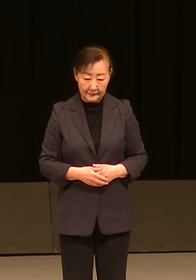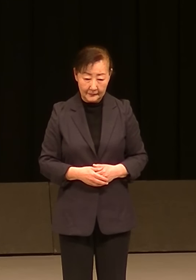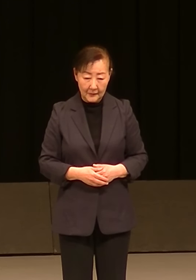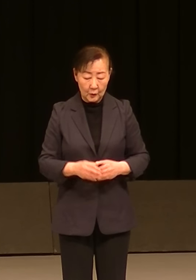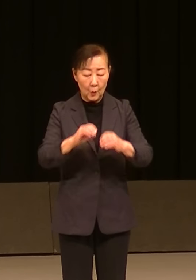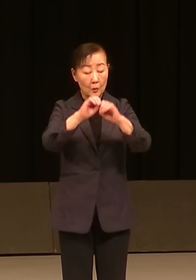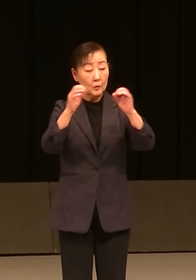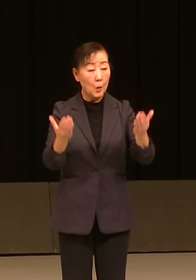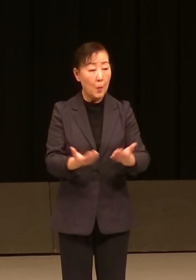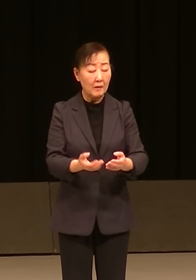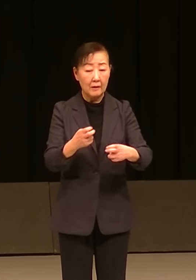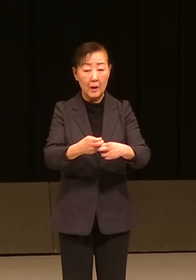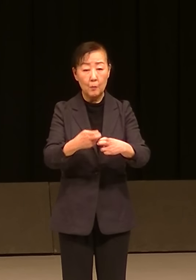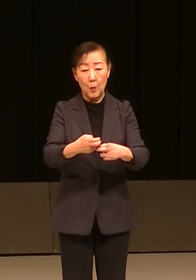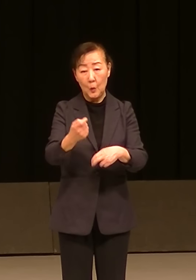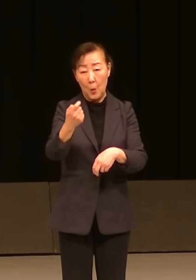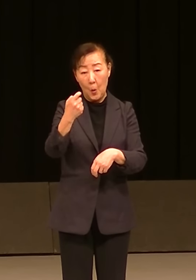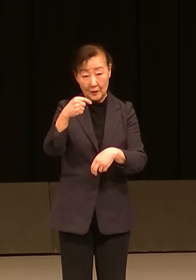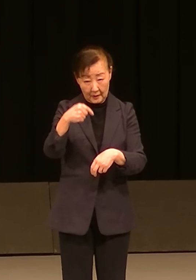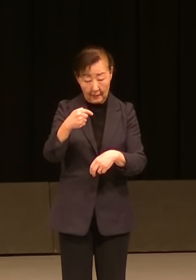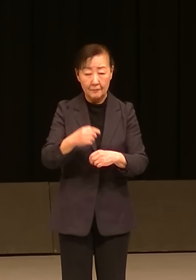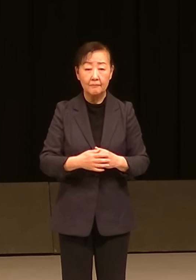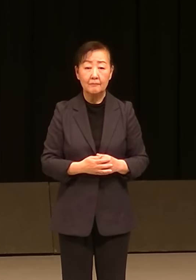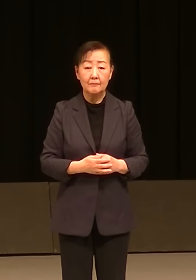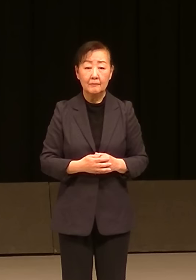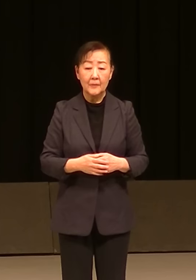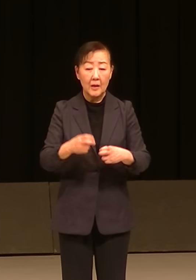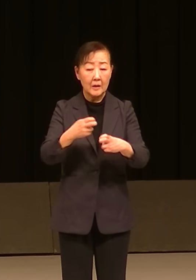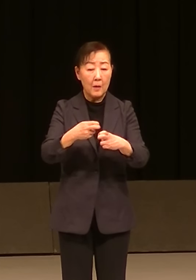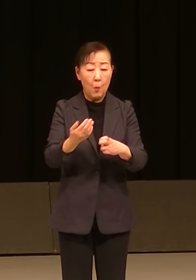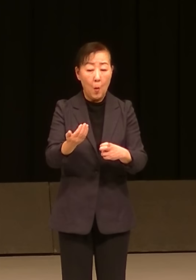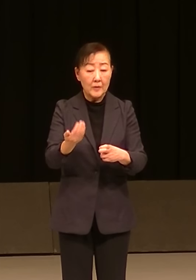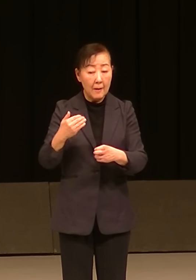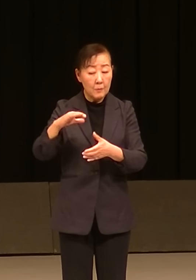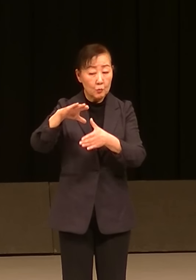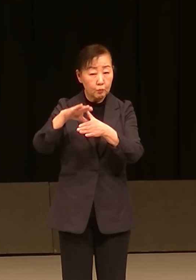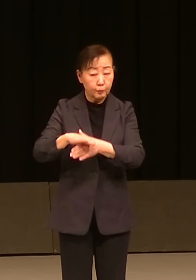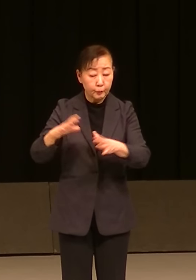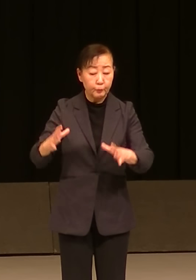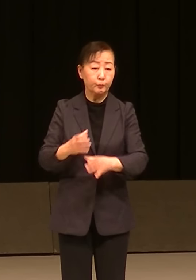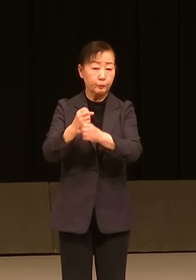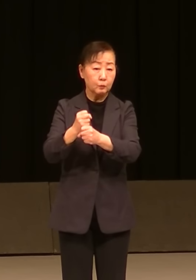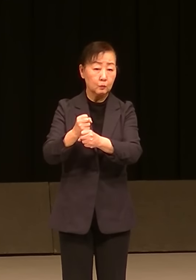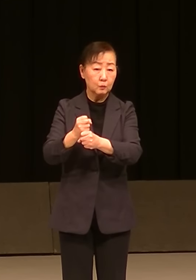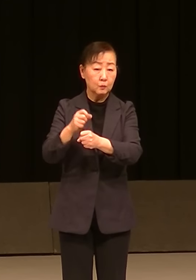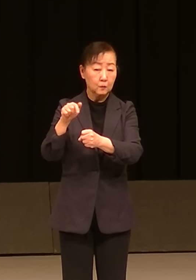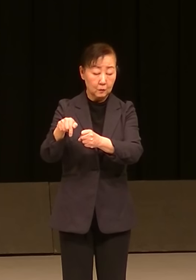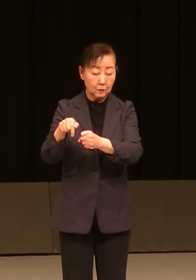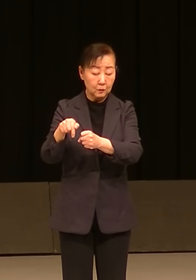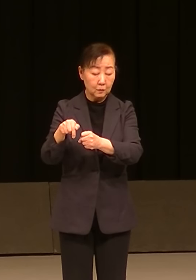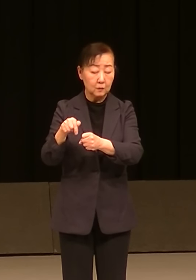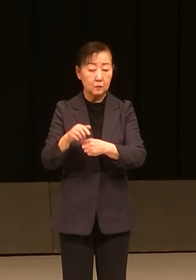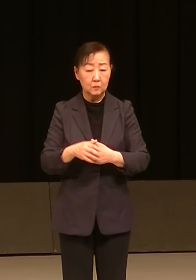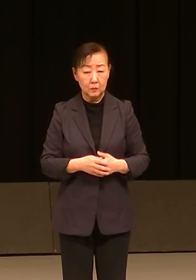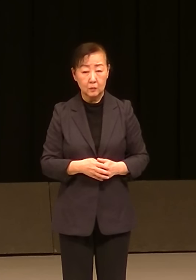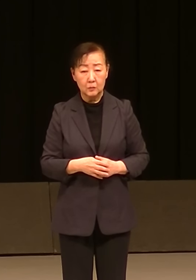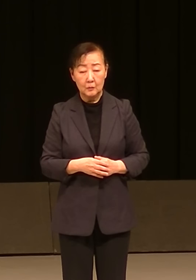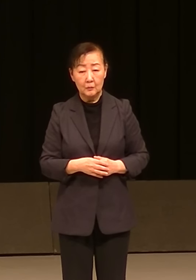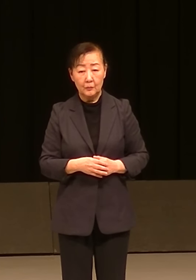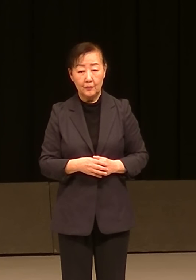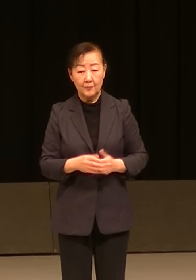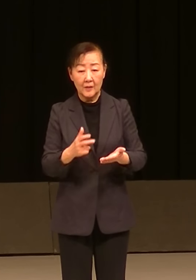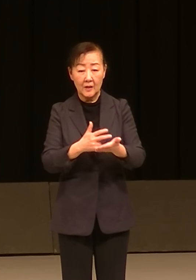法の教えは憲法全文に集約されているというふうに書いていまして、お